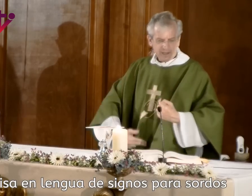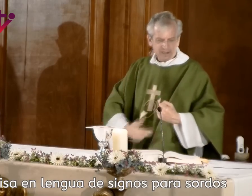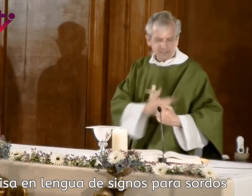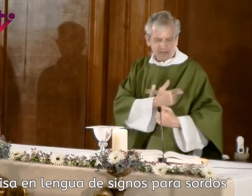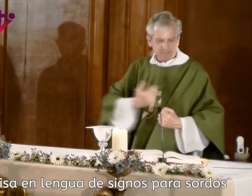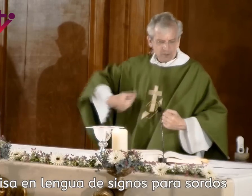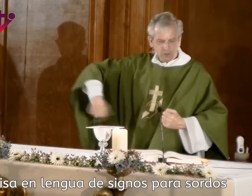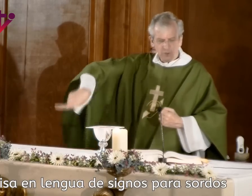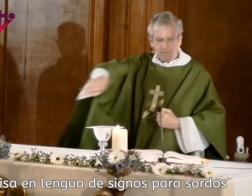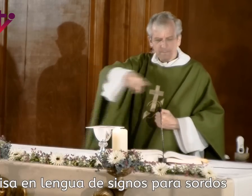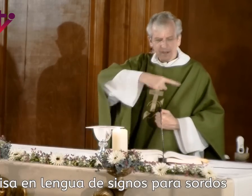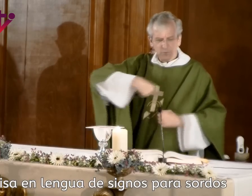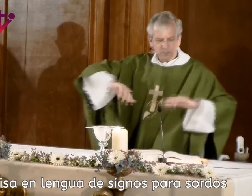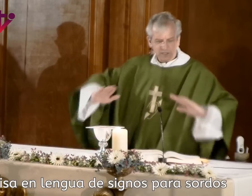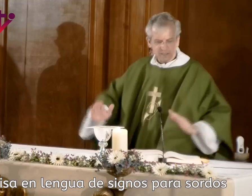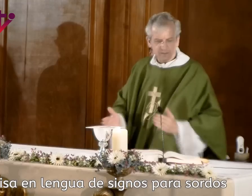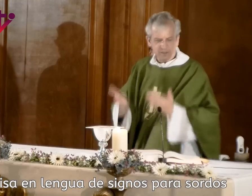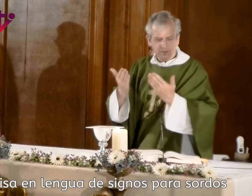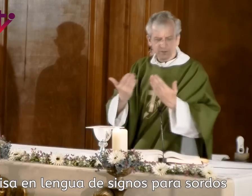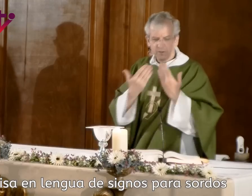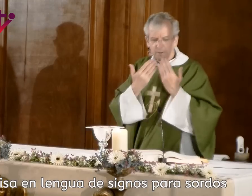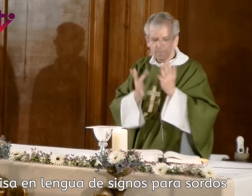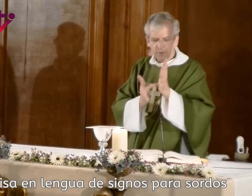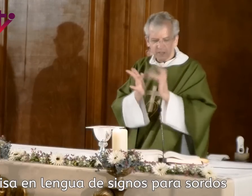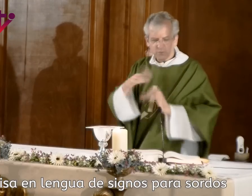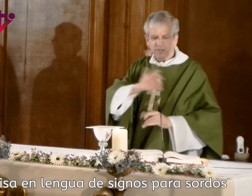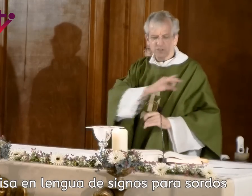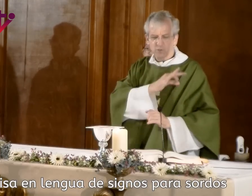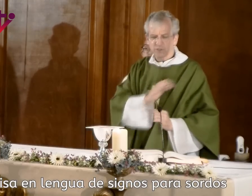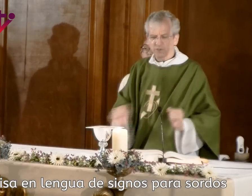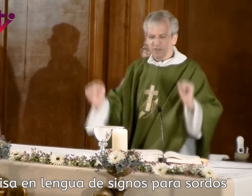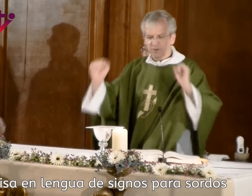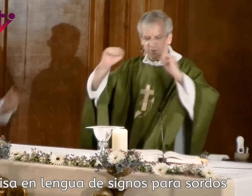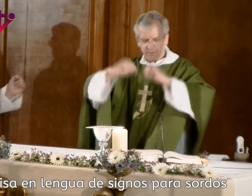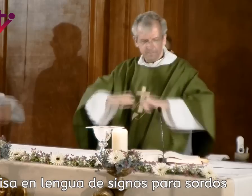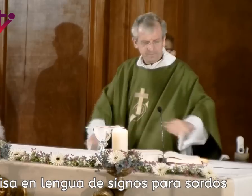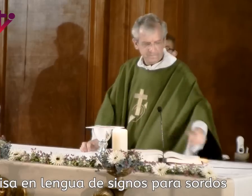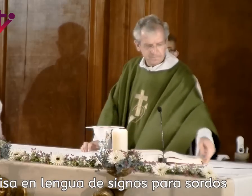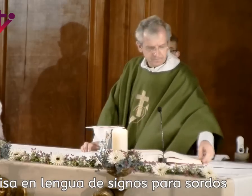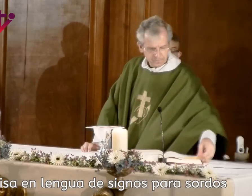en sacramento para nuestra salvación. Por Jesucristo nuestro Señor. Amén.